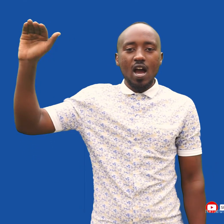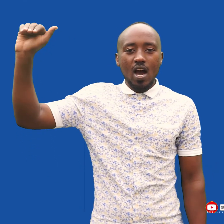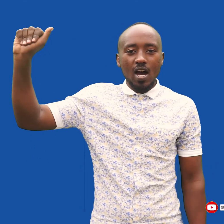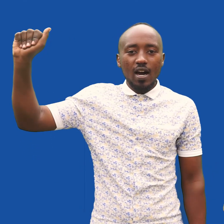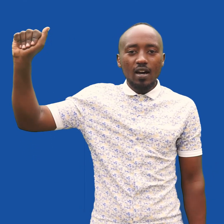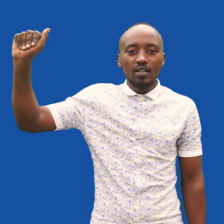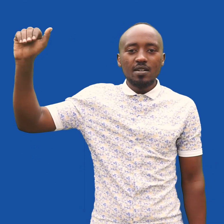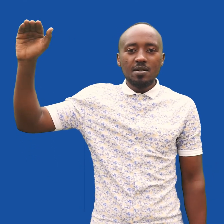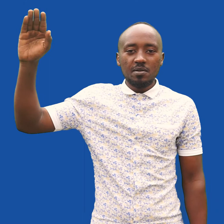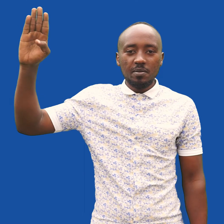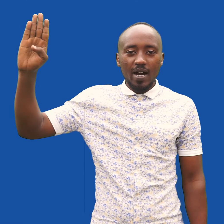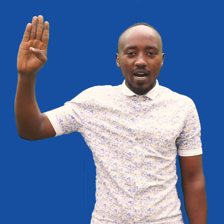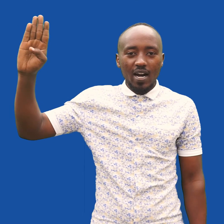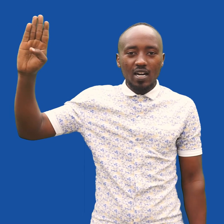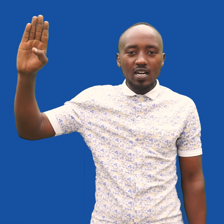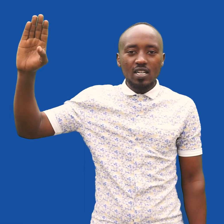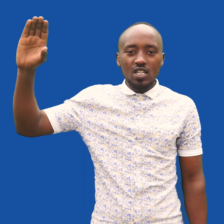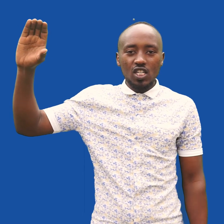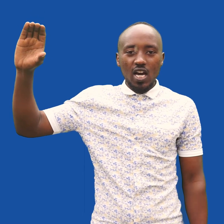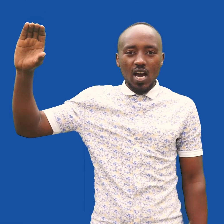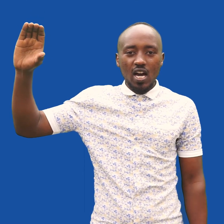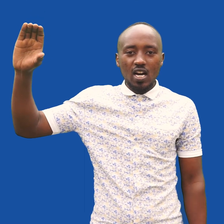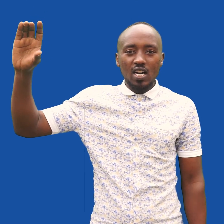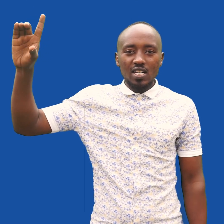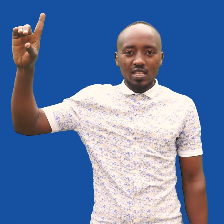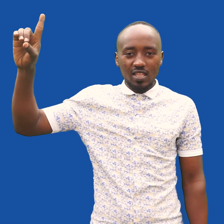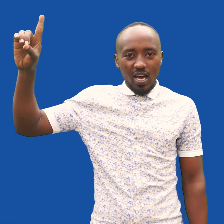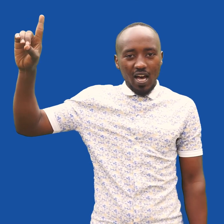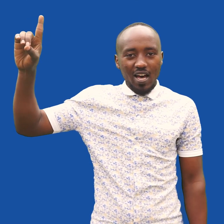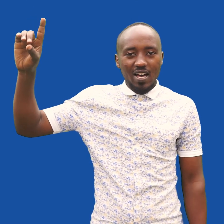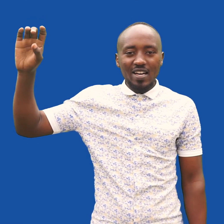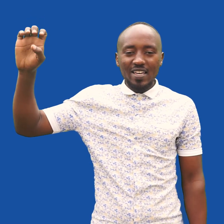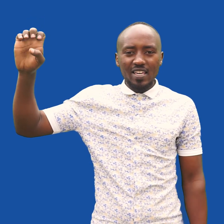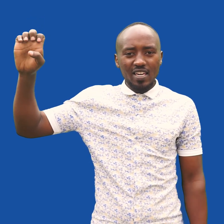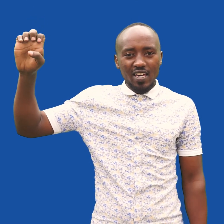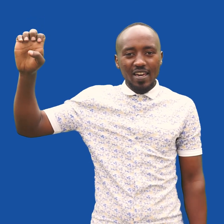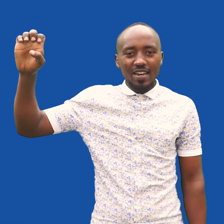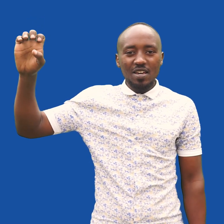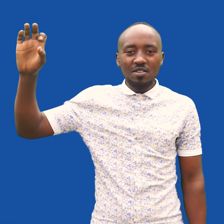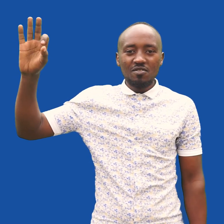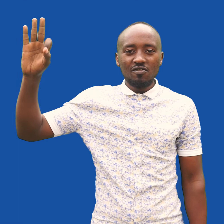A, va, cha, da, e, fa.